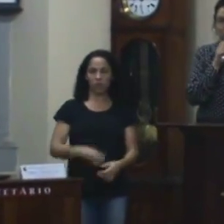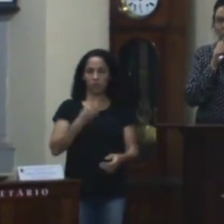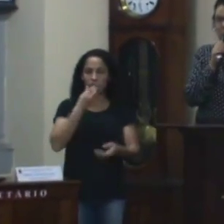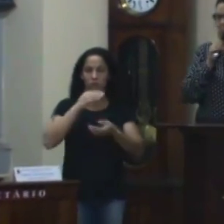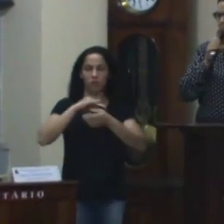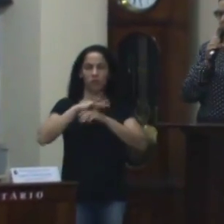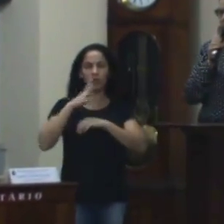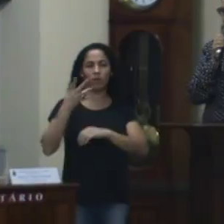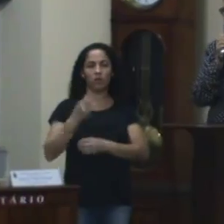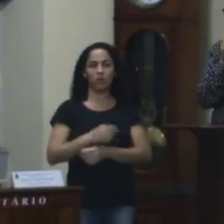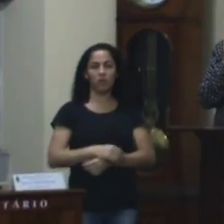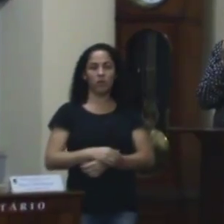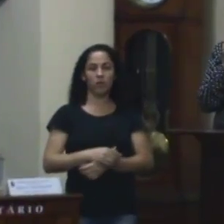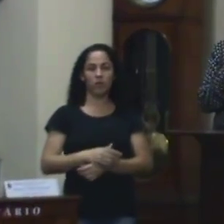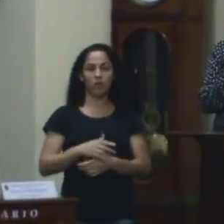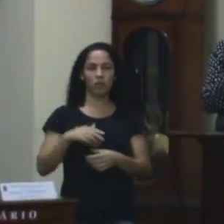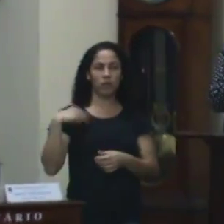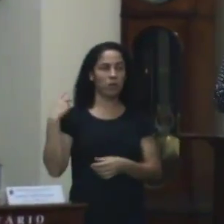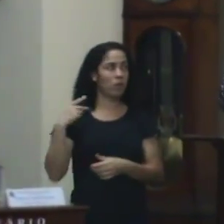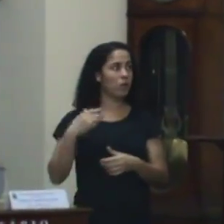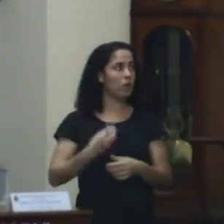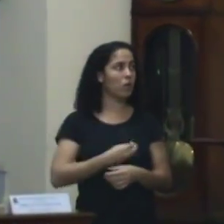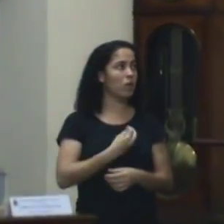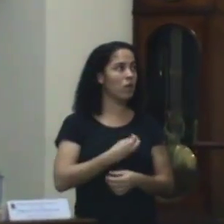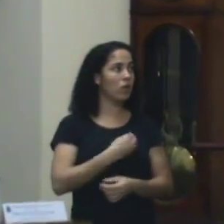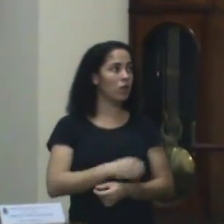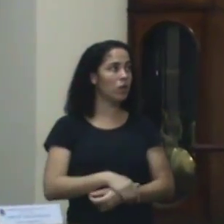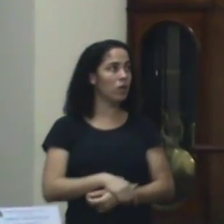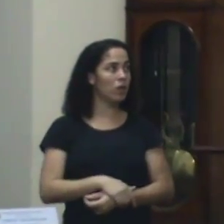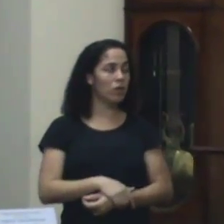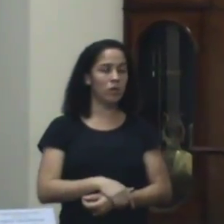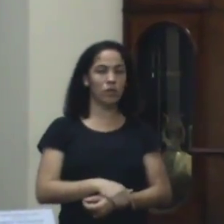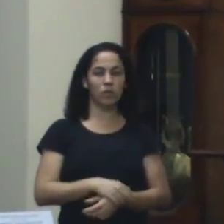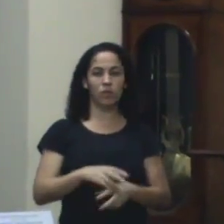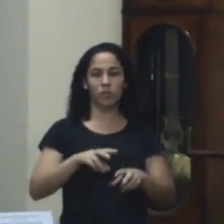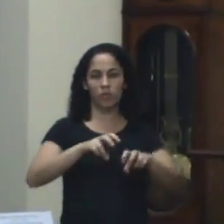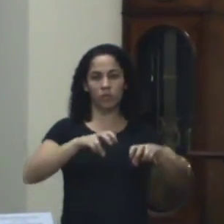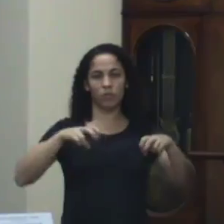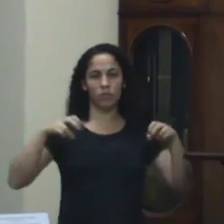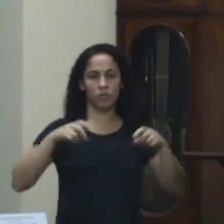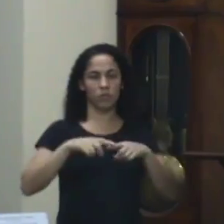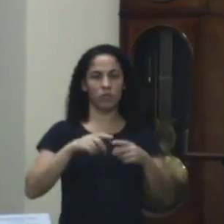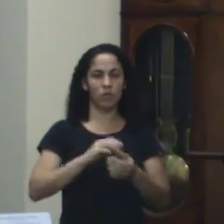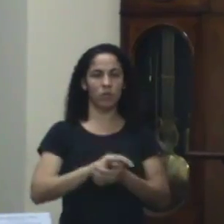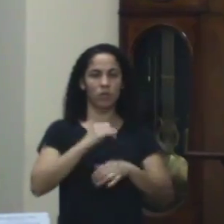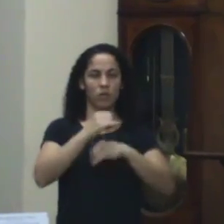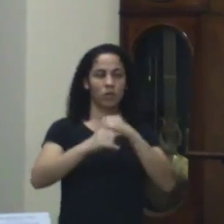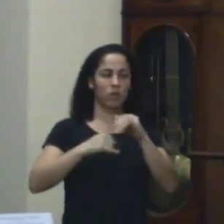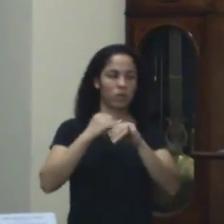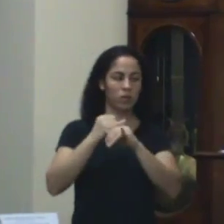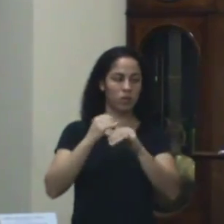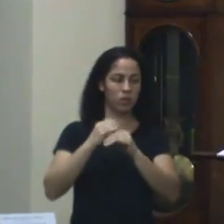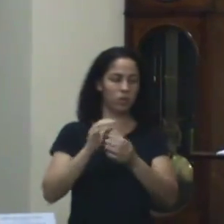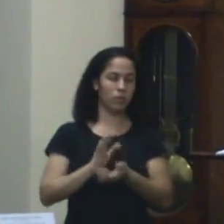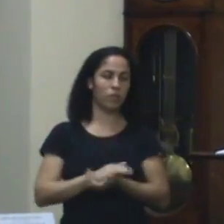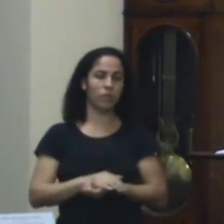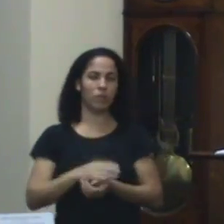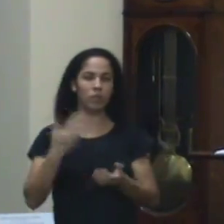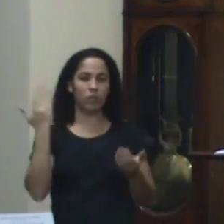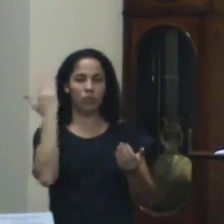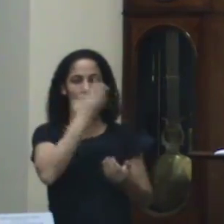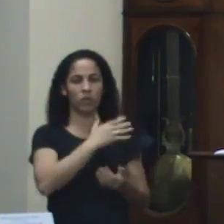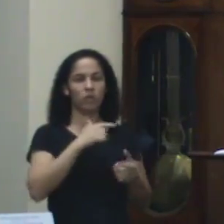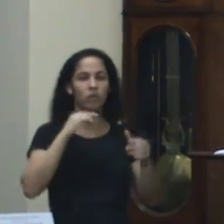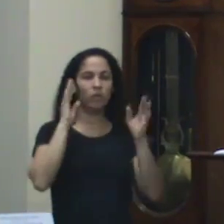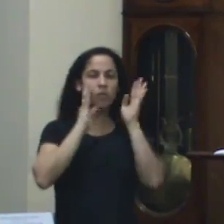Boa noite a todos, boa noite aqui os vereadores presentes, a assistência, os internautas que ficam aí ligados